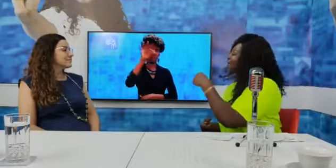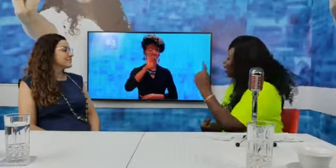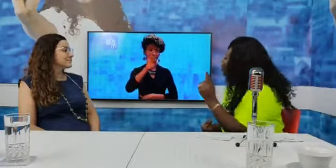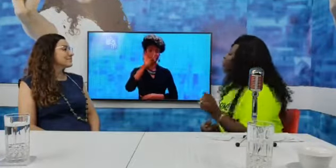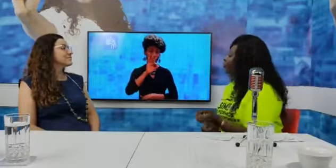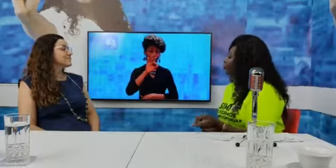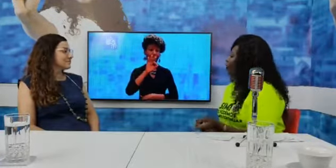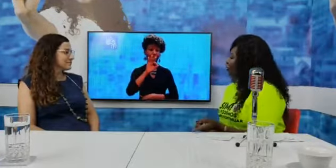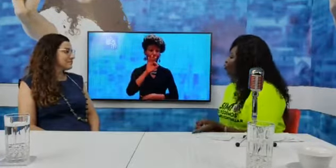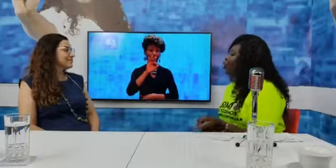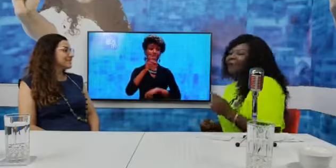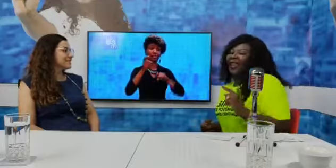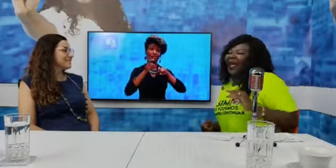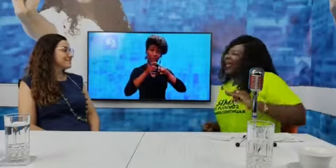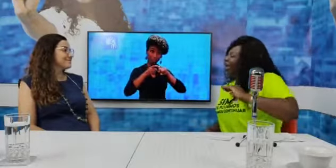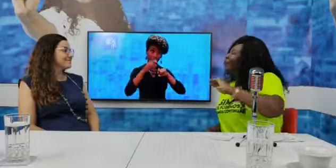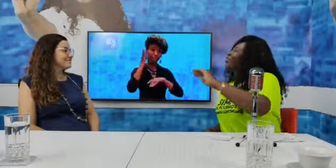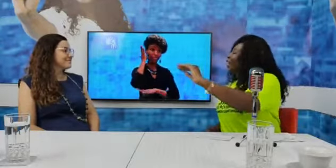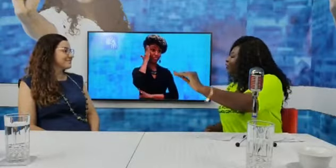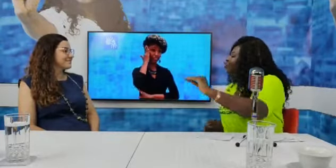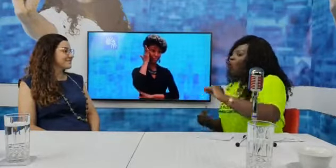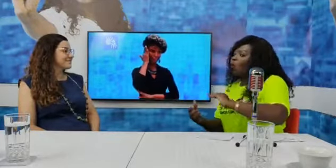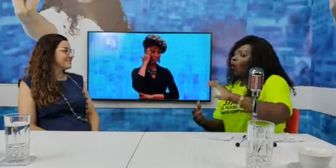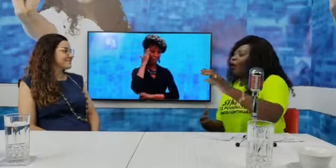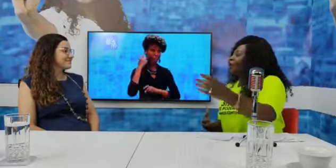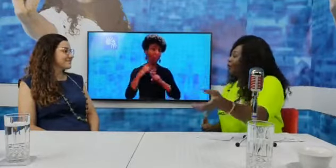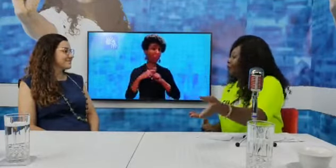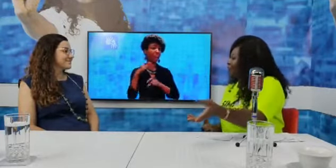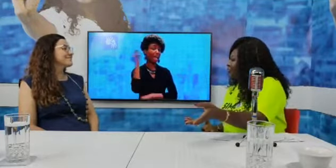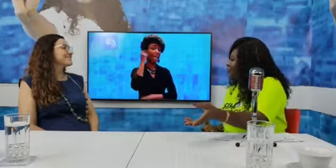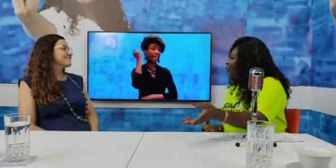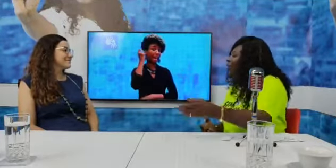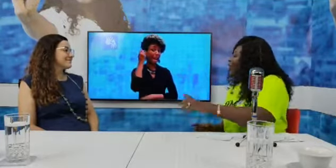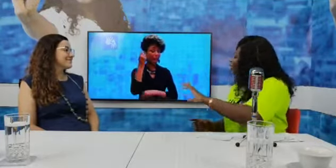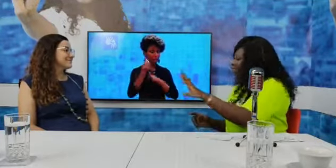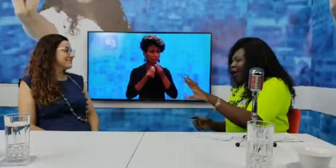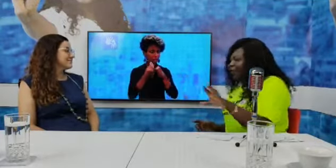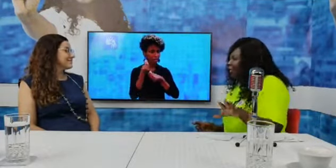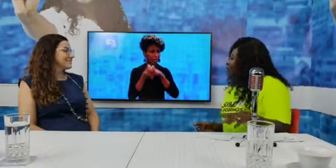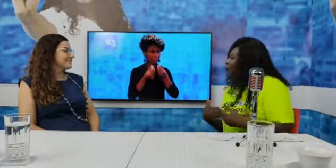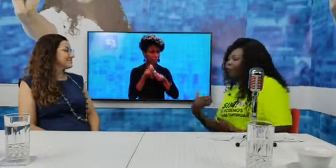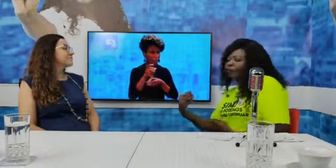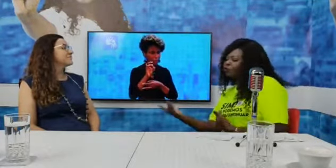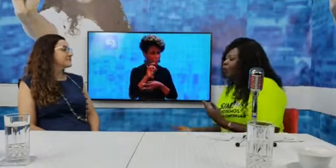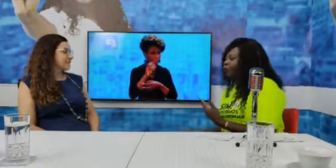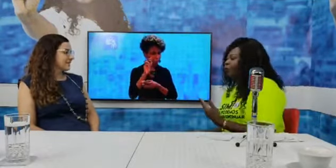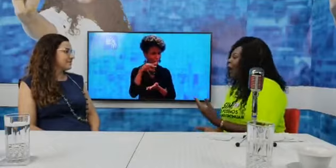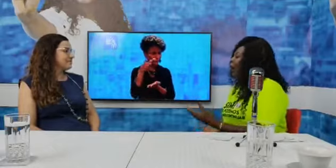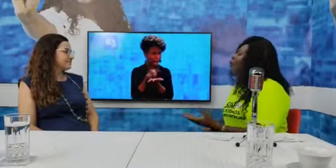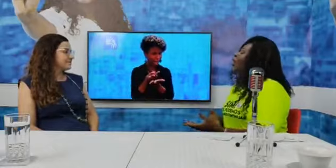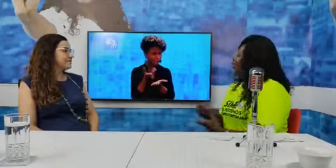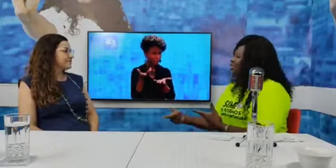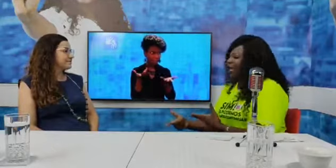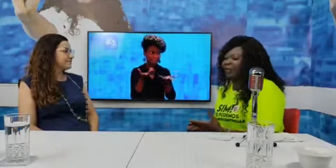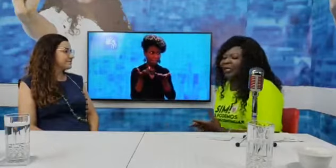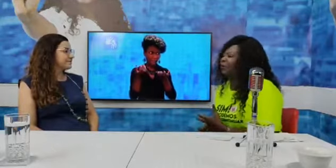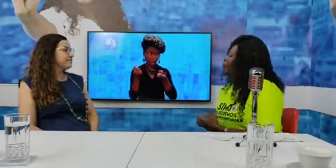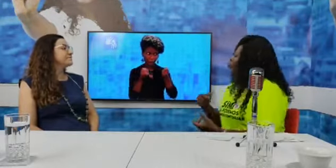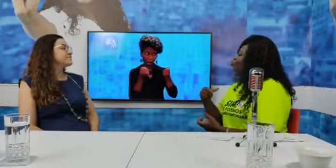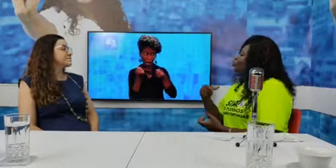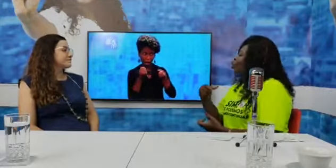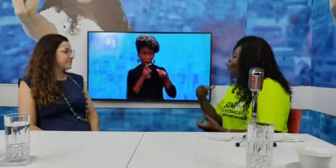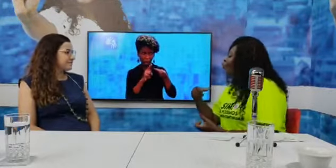eles sabem que não foi isso, pela gravidade de como aquilo aconteceu, eles sabem que aquilo não foi um tombo, nem um carro, eles sabem